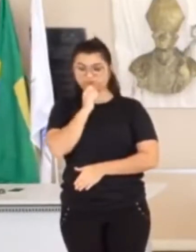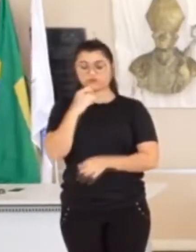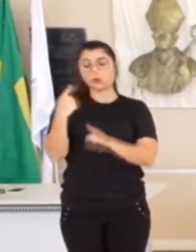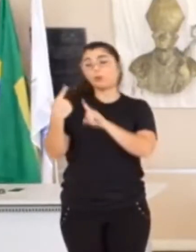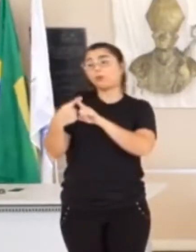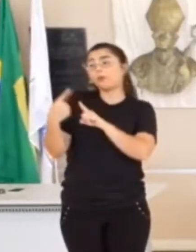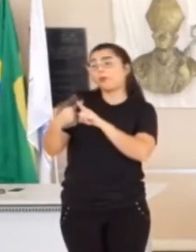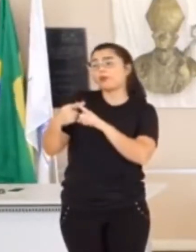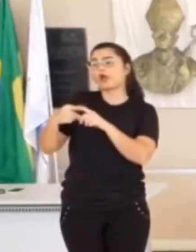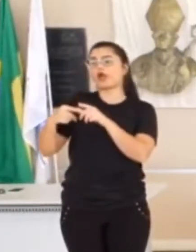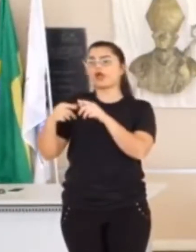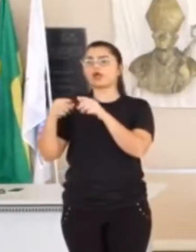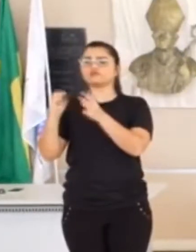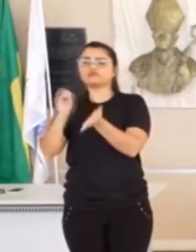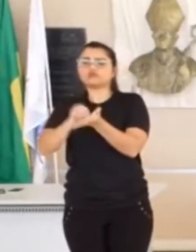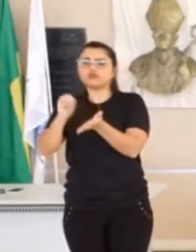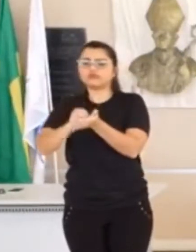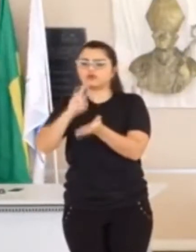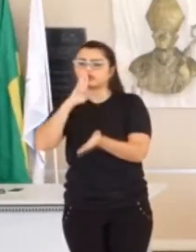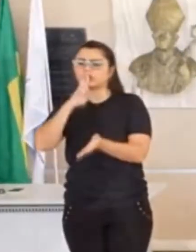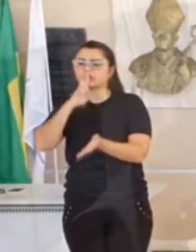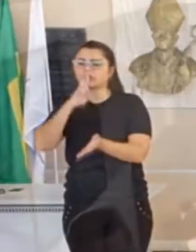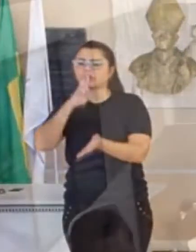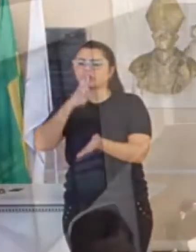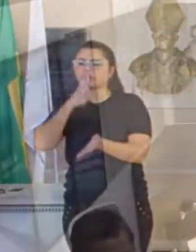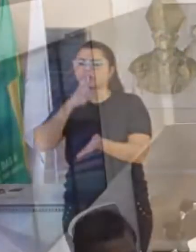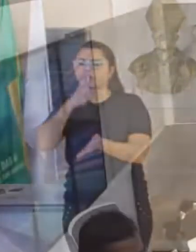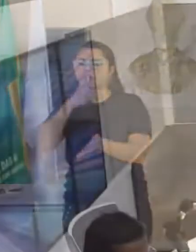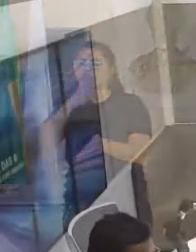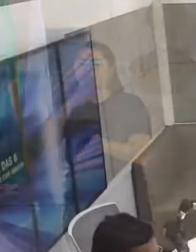aguardam a investigação epidemiológica.